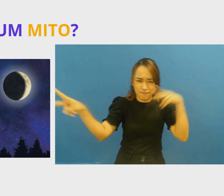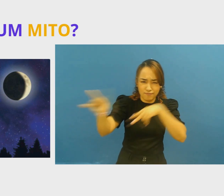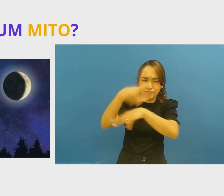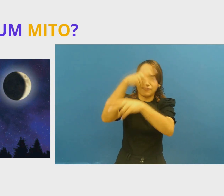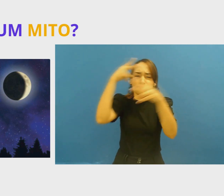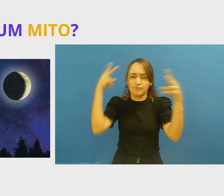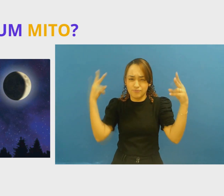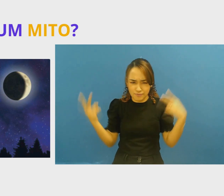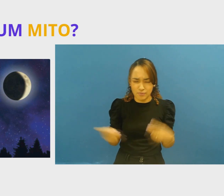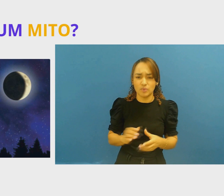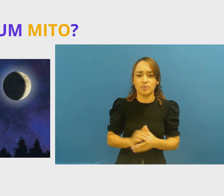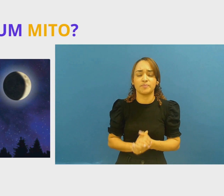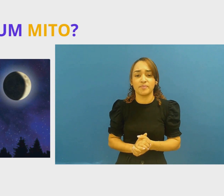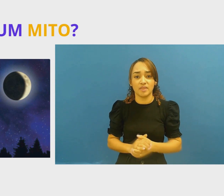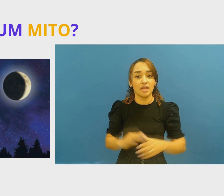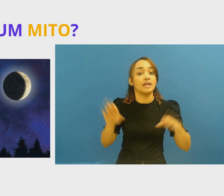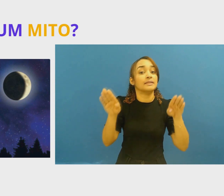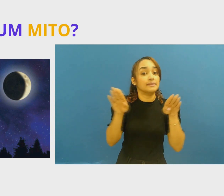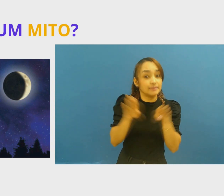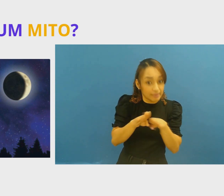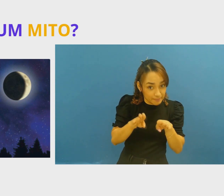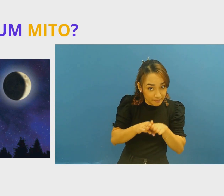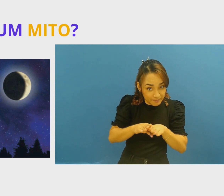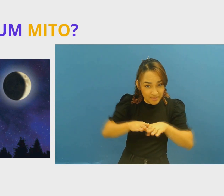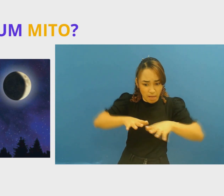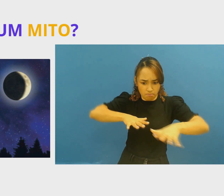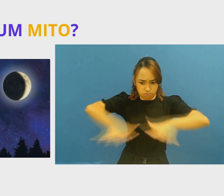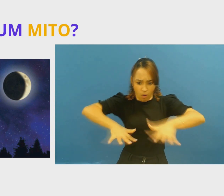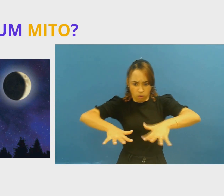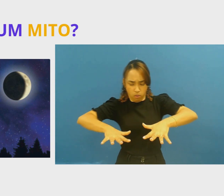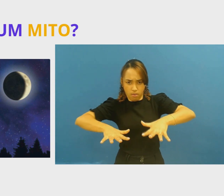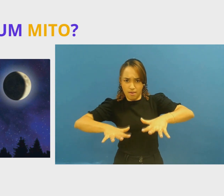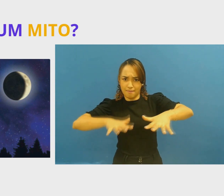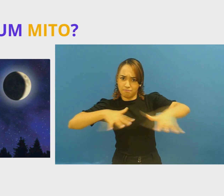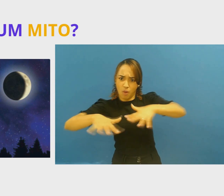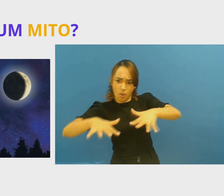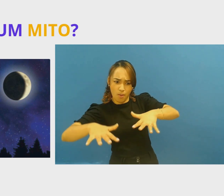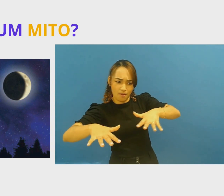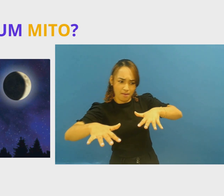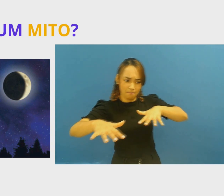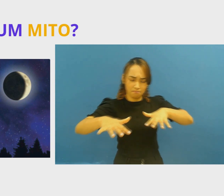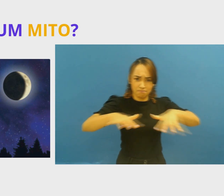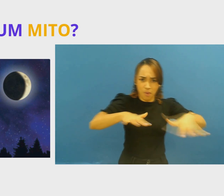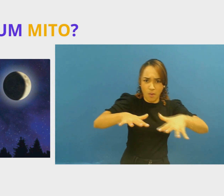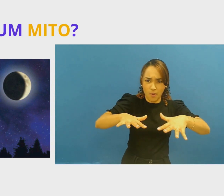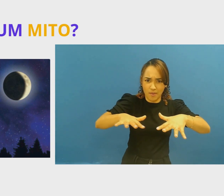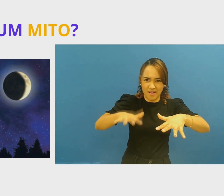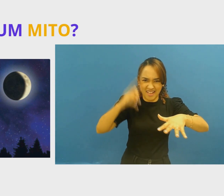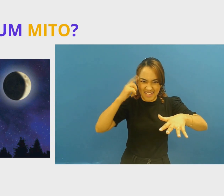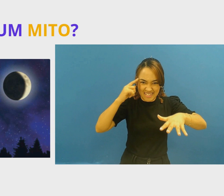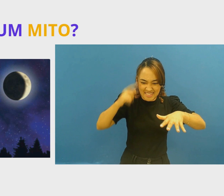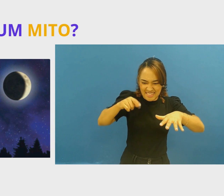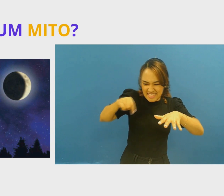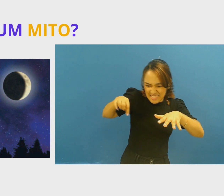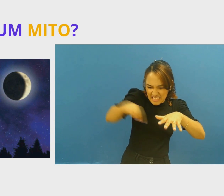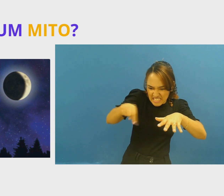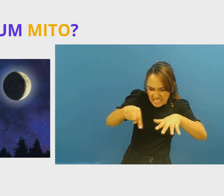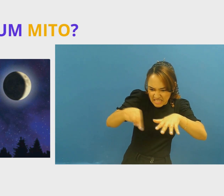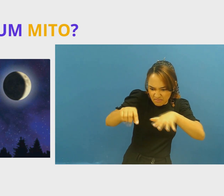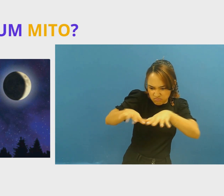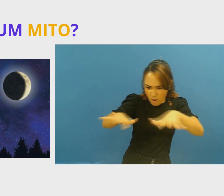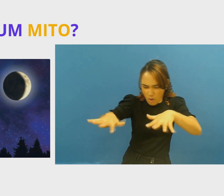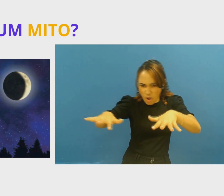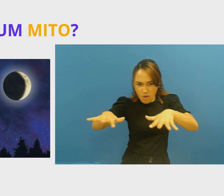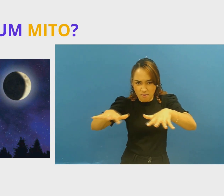Eu também cito o exemplo de terremotos. Terremotos e suas consequências,